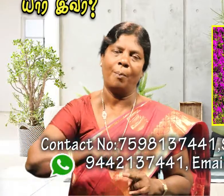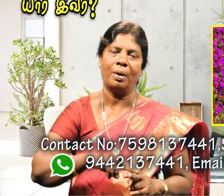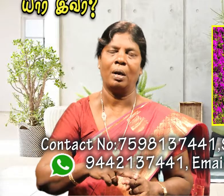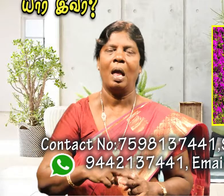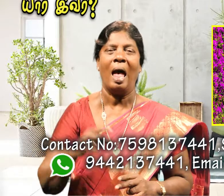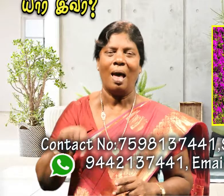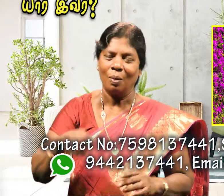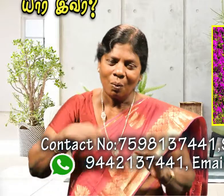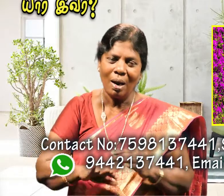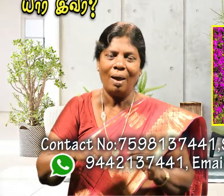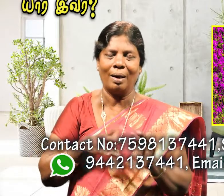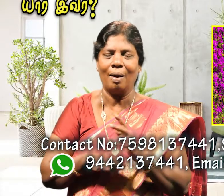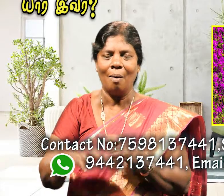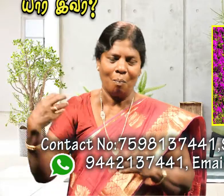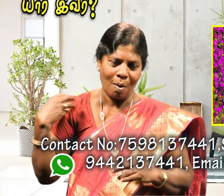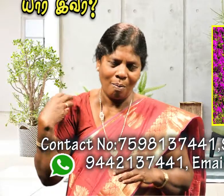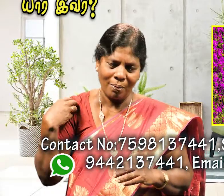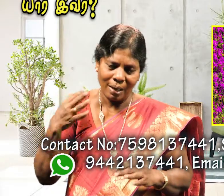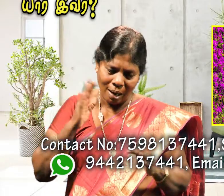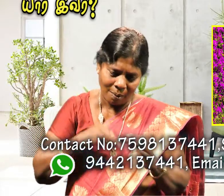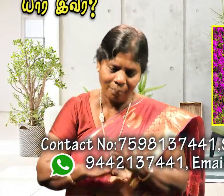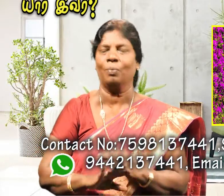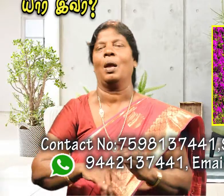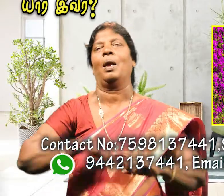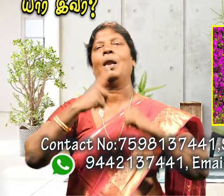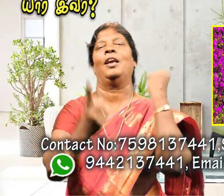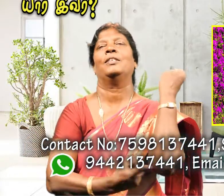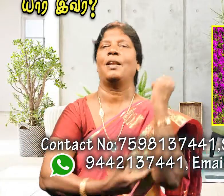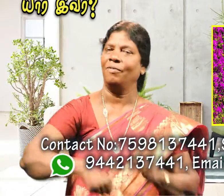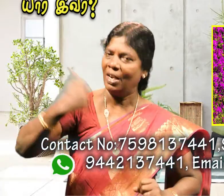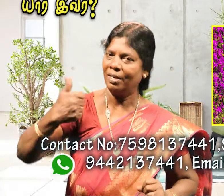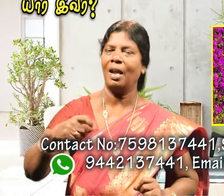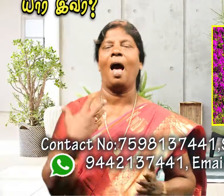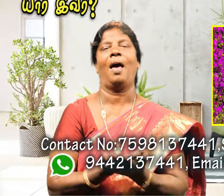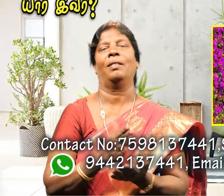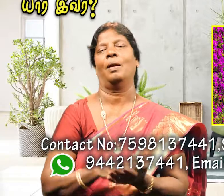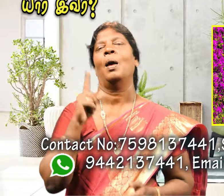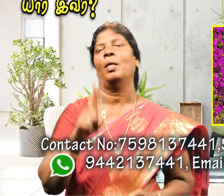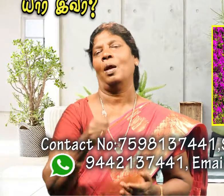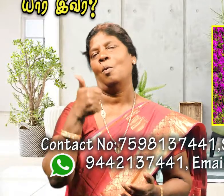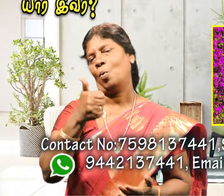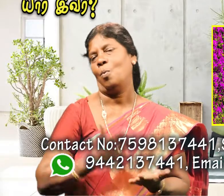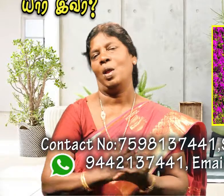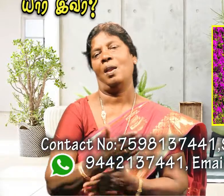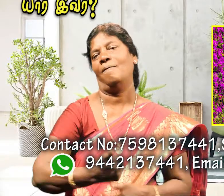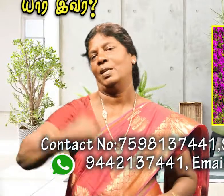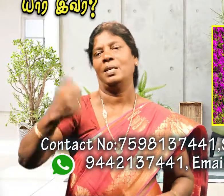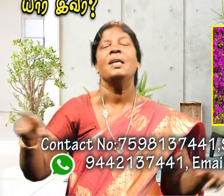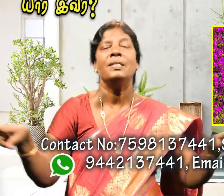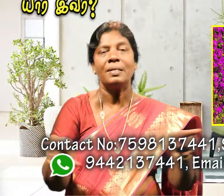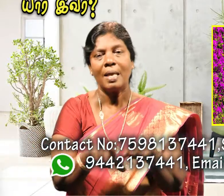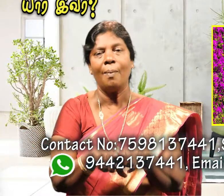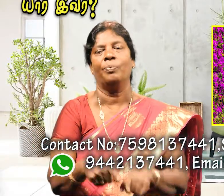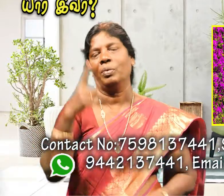அதற்குரிய சவால்களை சந்தித்து அவன் வெற்றி அடைவான் என்றால் அதுதான் சரியான வெற்றி, அதுதான் கடவுள்